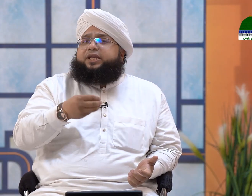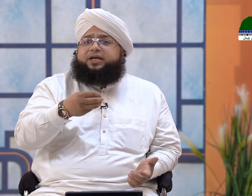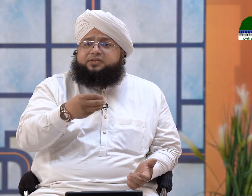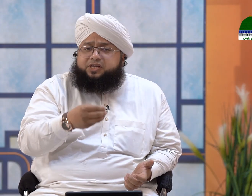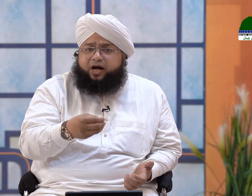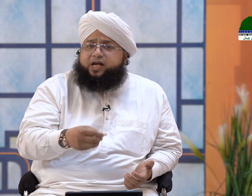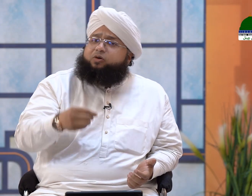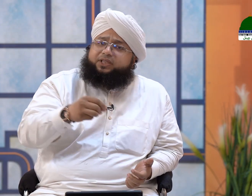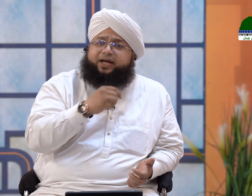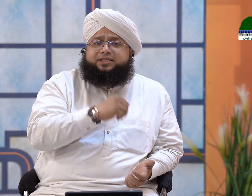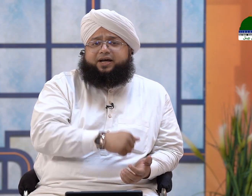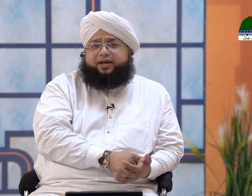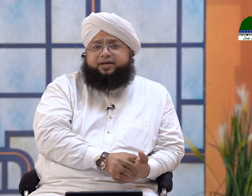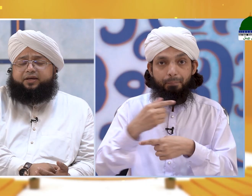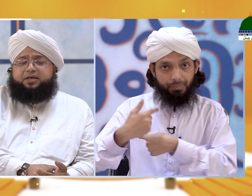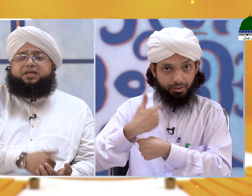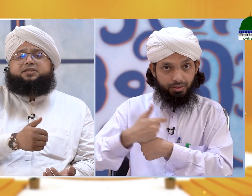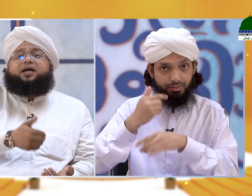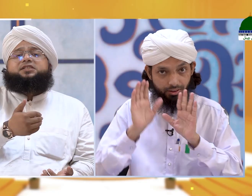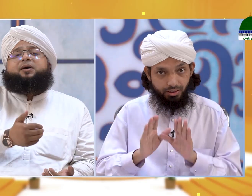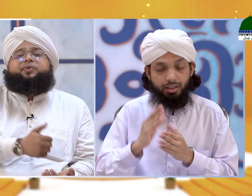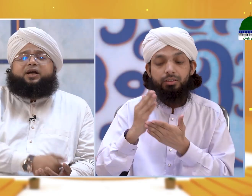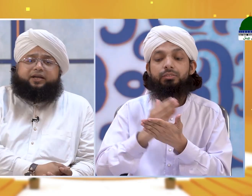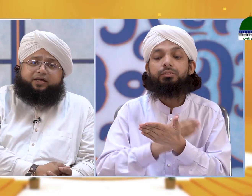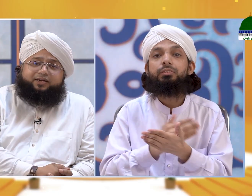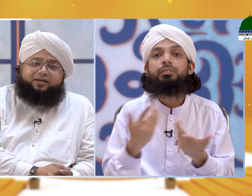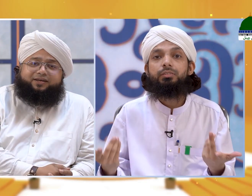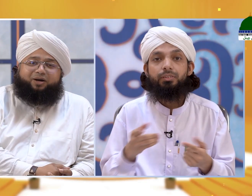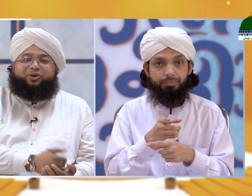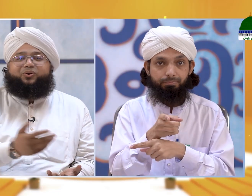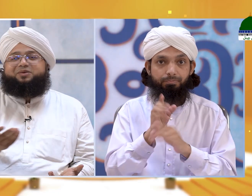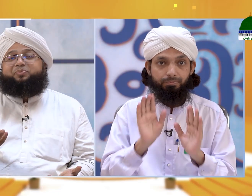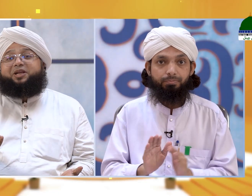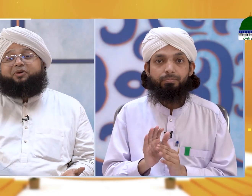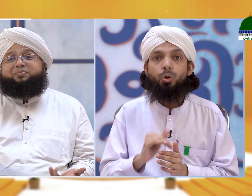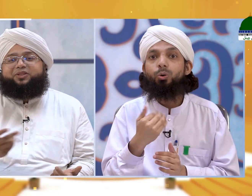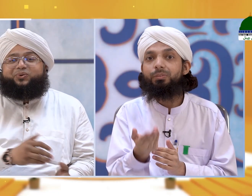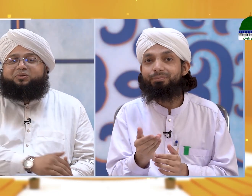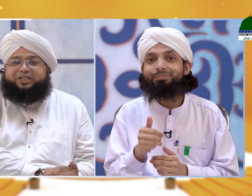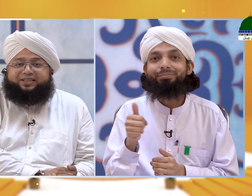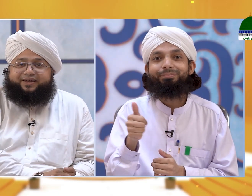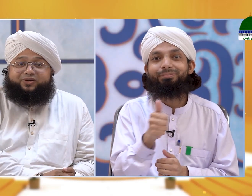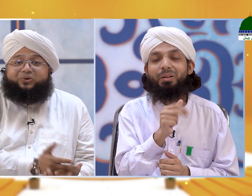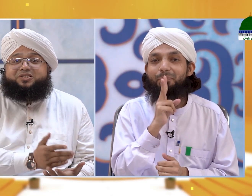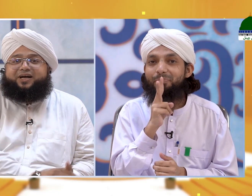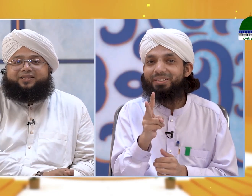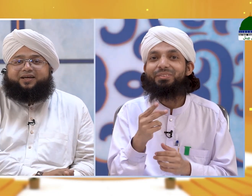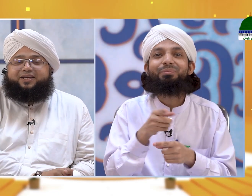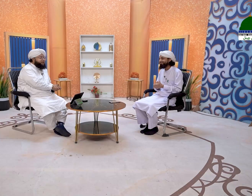طریقہ سکھایا اور بتایا جا رہا ہے کہ کس طرح سے آپ نے کرنا ہے۔ ہمیں اور یہ پیاری پیاری باتیں کون بتاتا ہے، کون سکھاتا ہے؟ یہ ہے